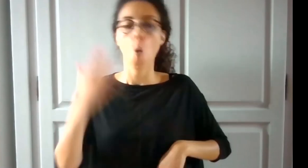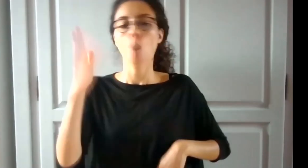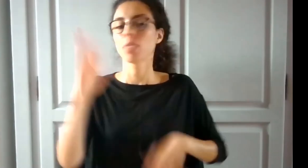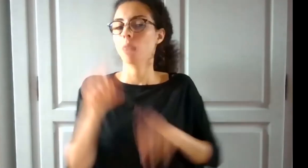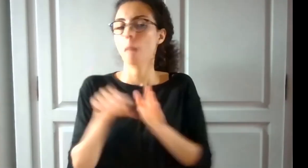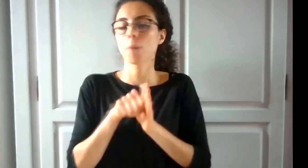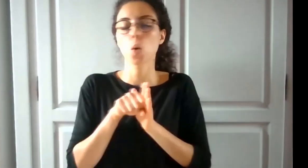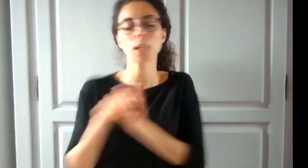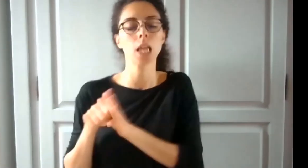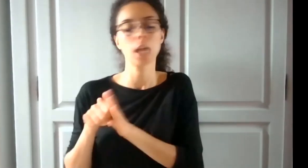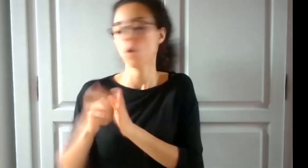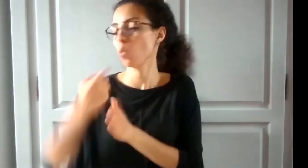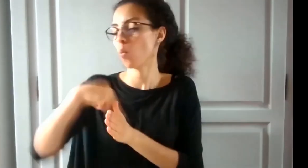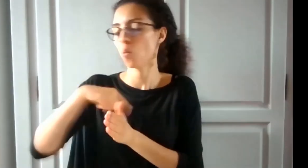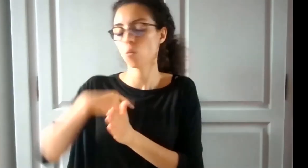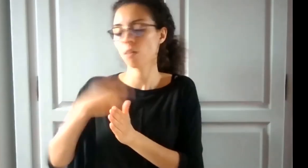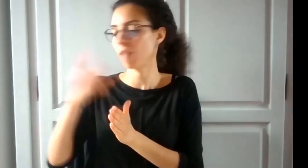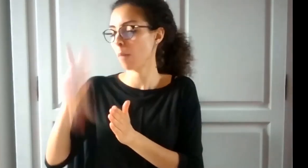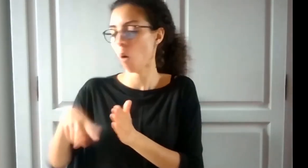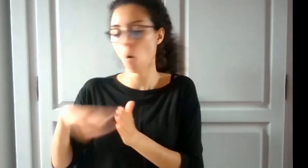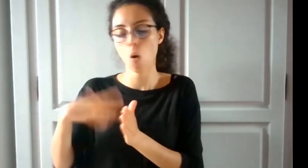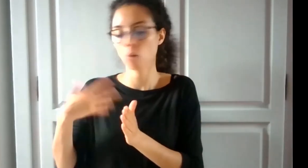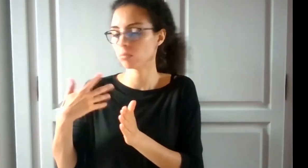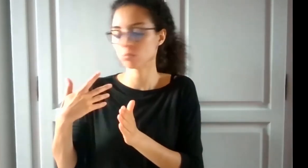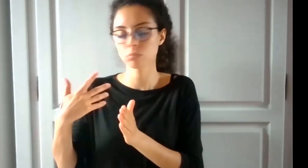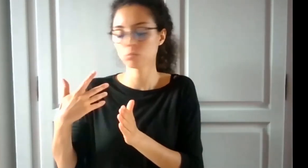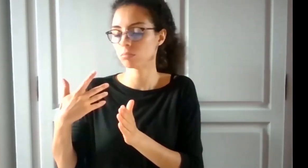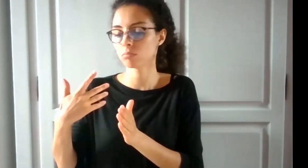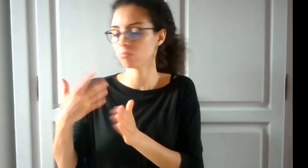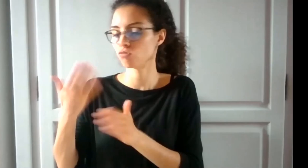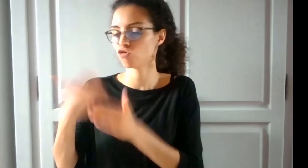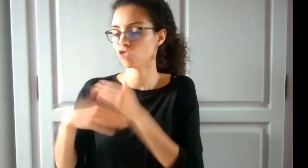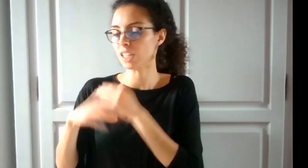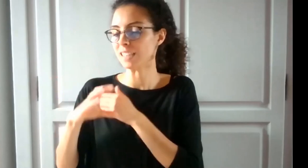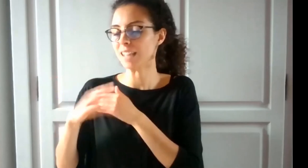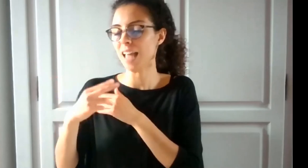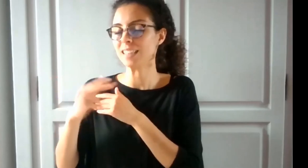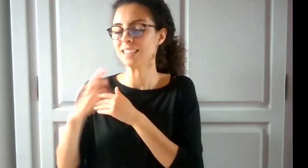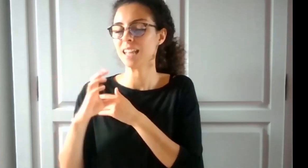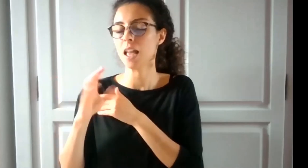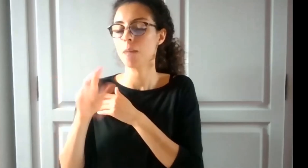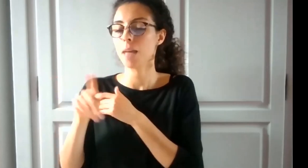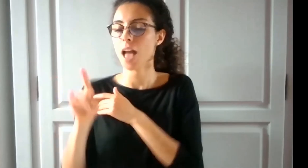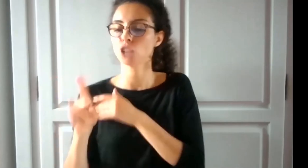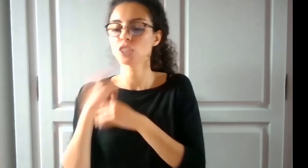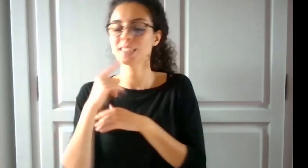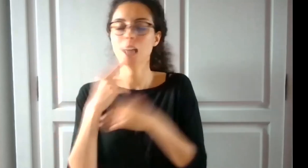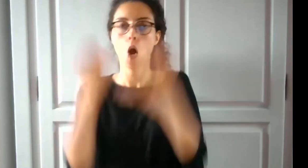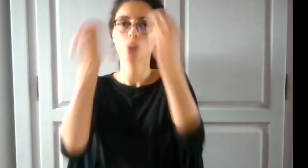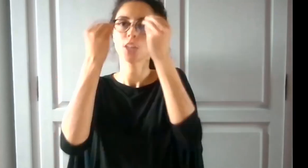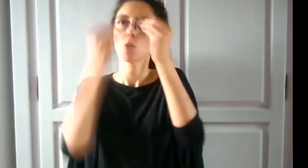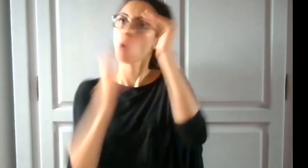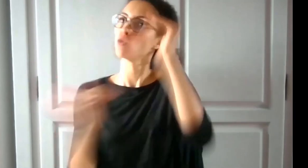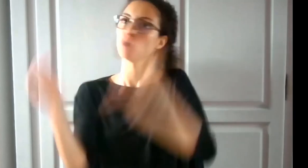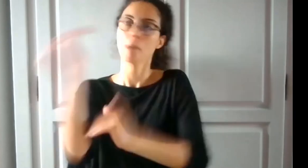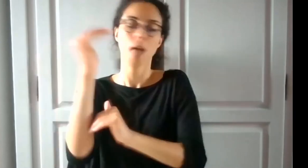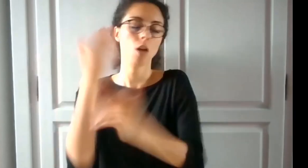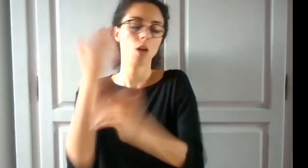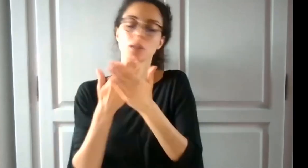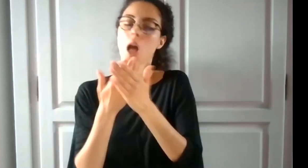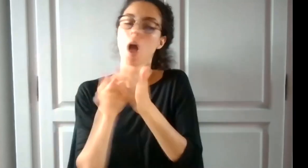nous prenons au CNCPH, c'est celui de l'accès à l'enseignement supérieur. Vous l'avez compris, c'est vraiment une de nos